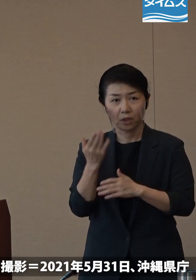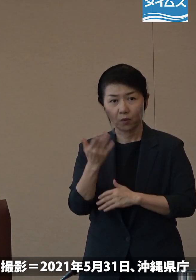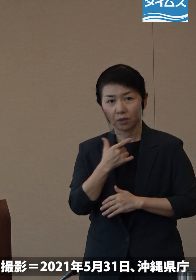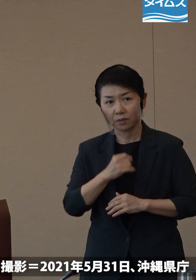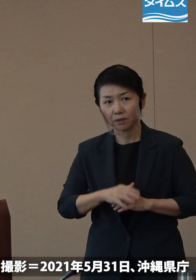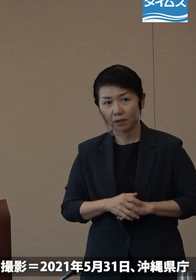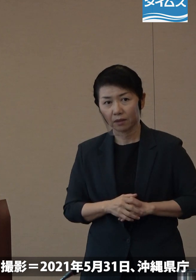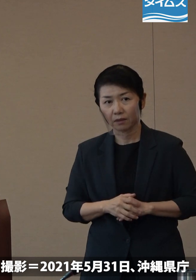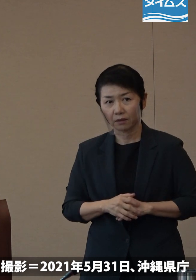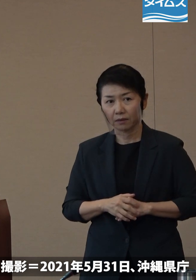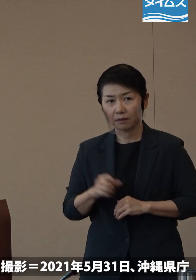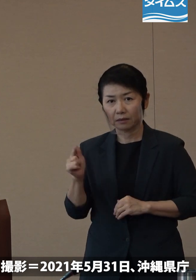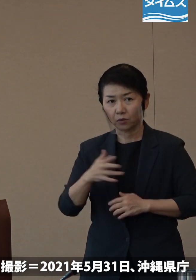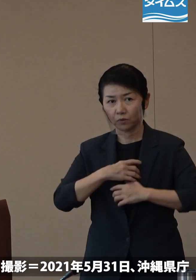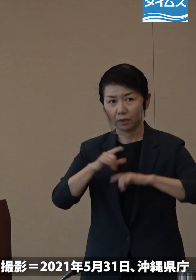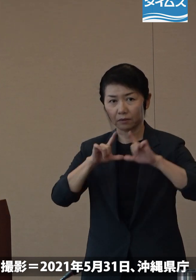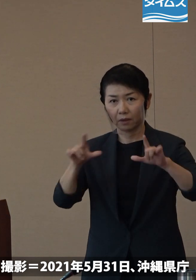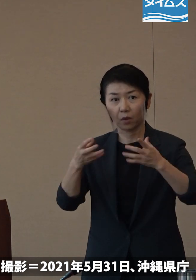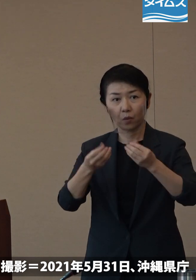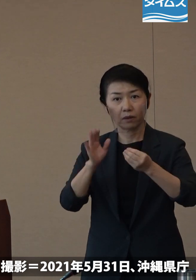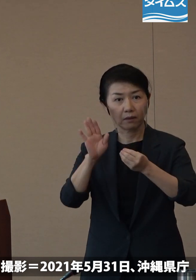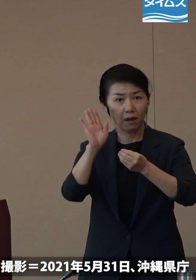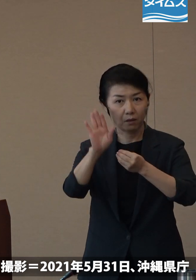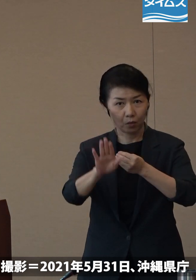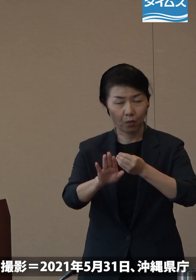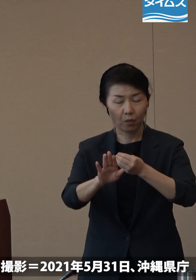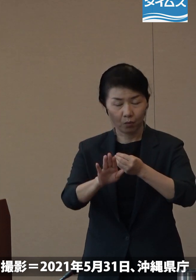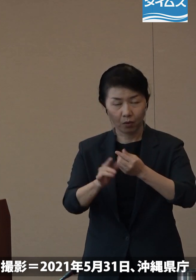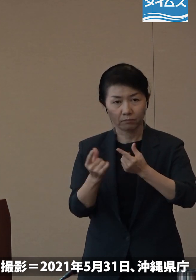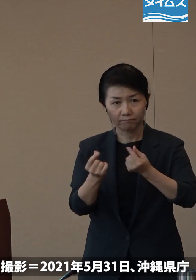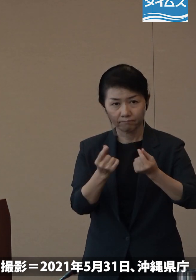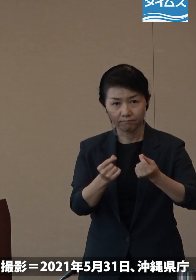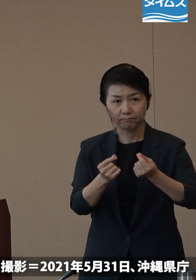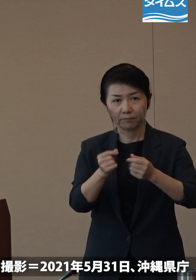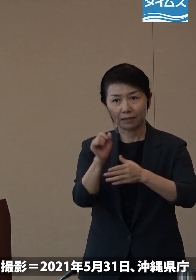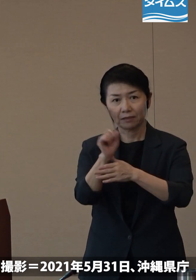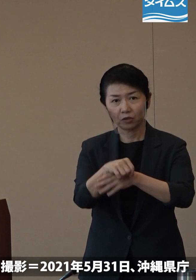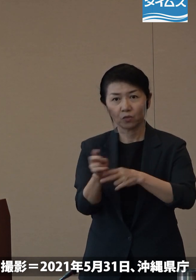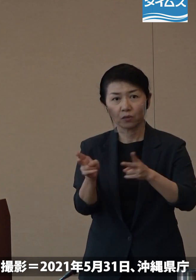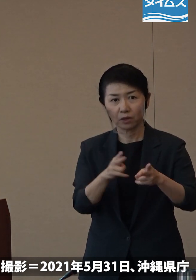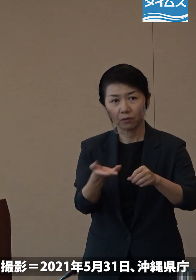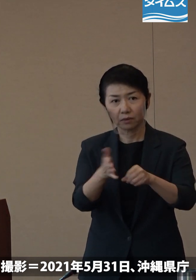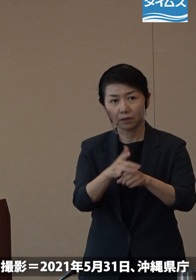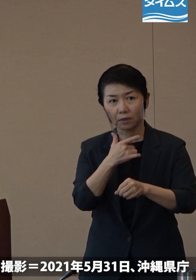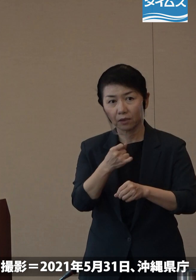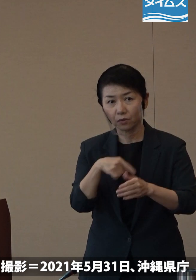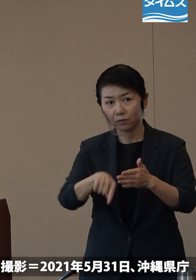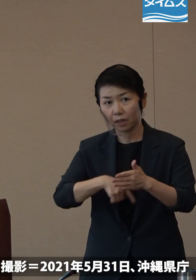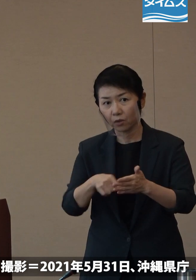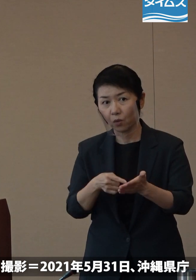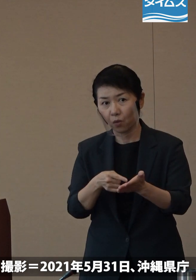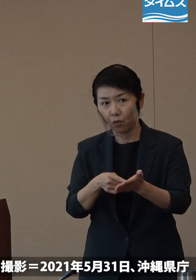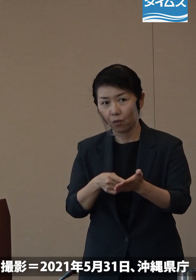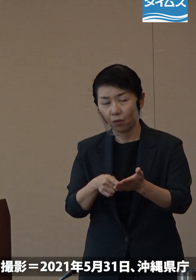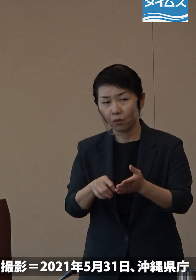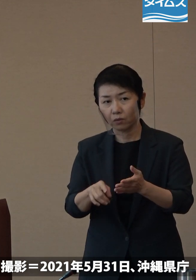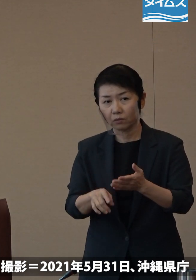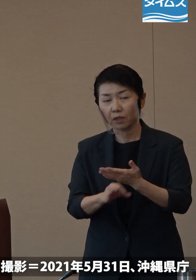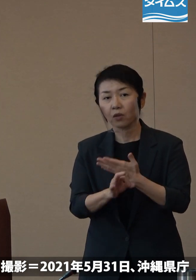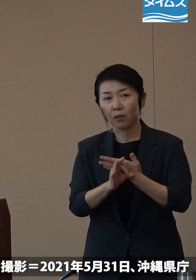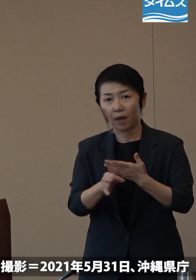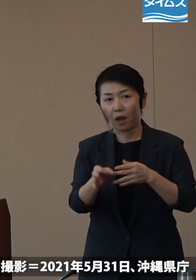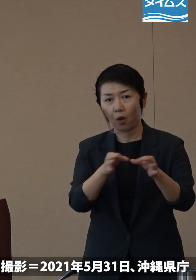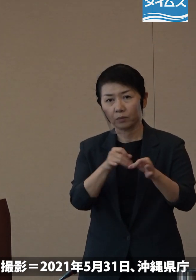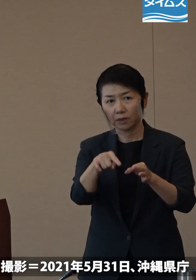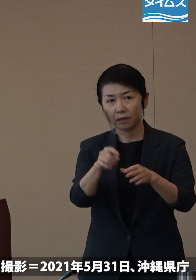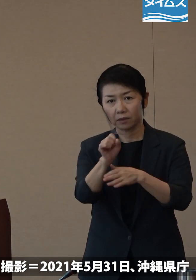い、宣言解除後からですね、ちょっと PR していきたいというような話がありましたが、その認証を受けた店舗のですね、優遇